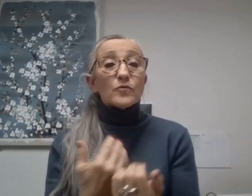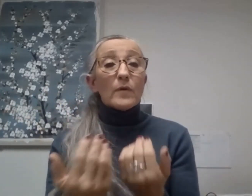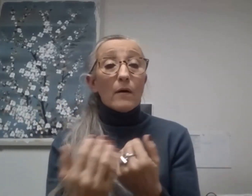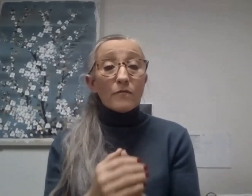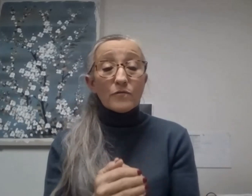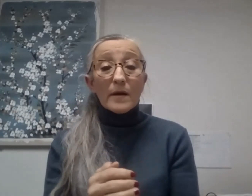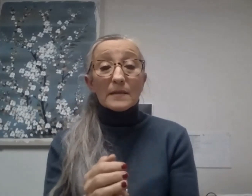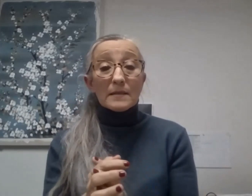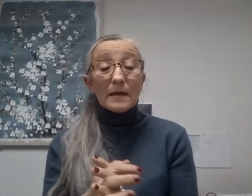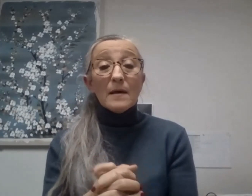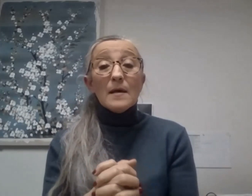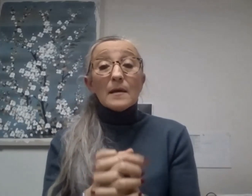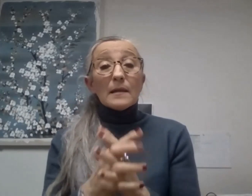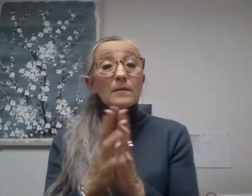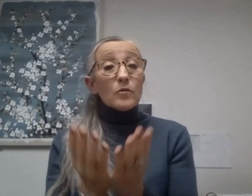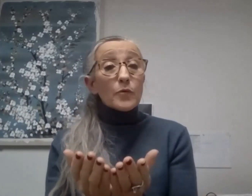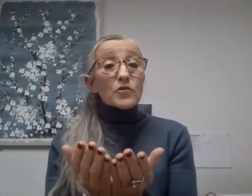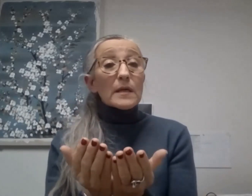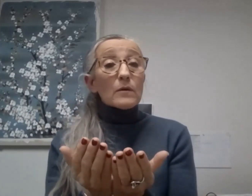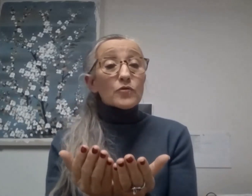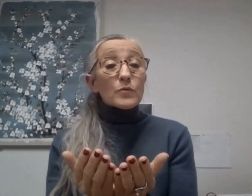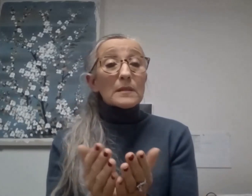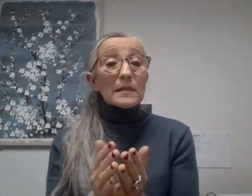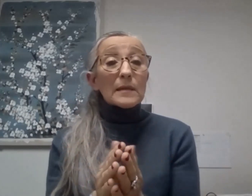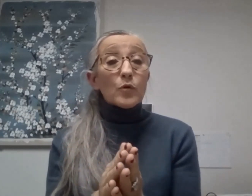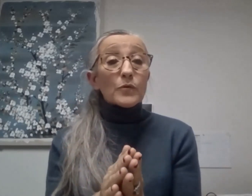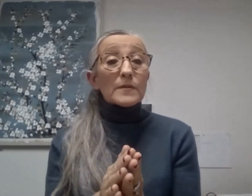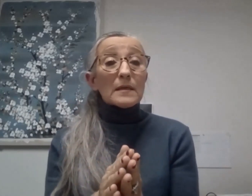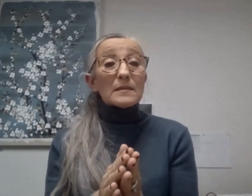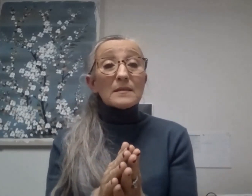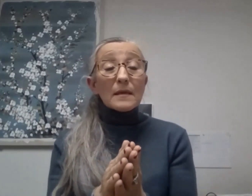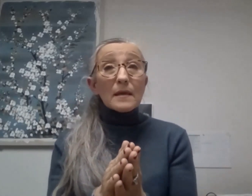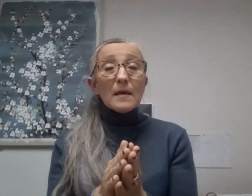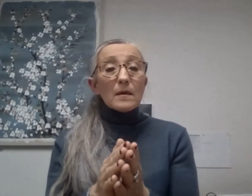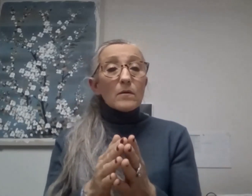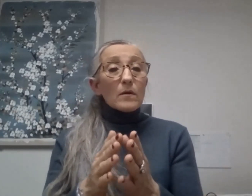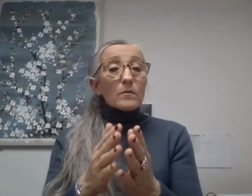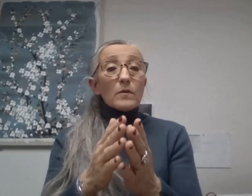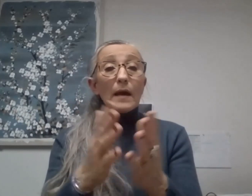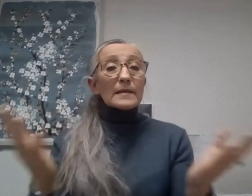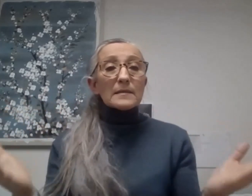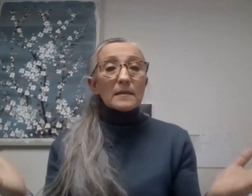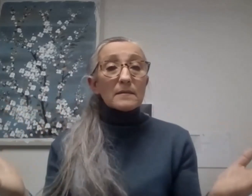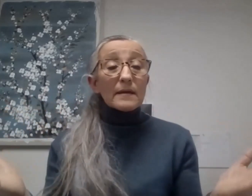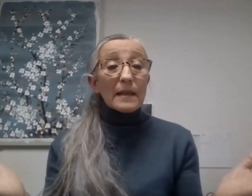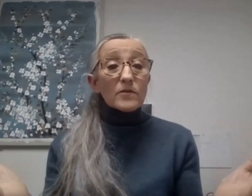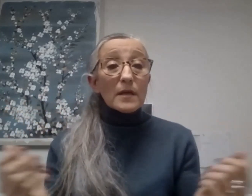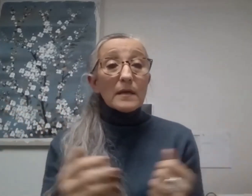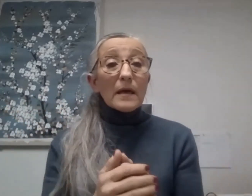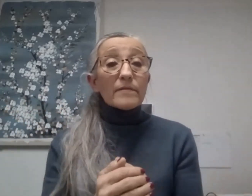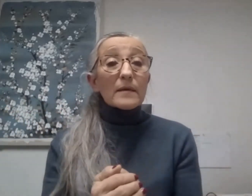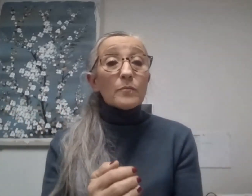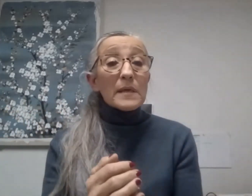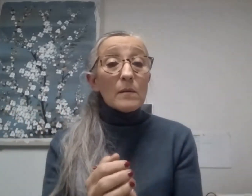une correction, un renvoi, etc. Le projet aujourd'hui tel qu'il est proposé, c'est un lexique très